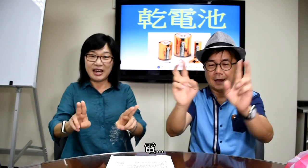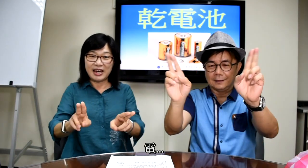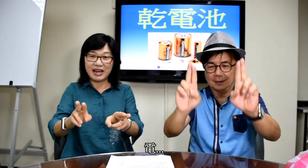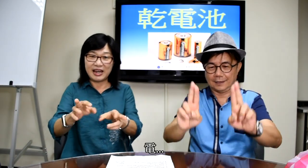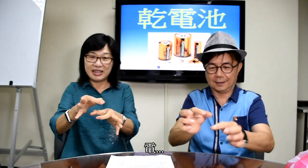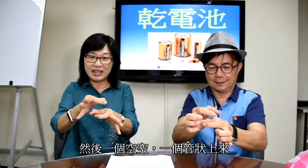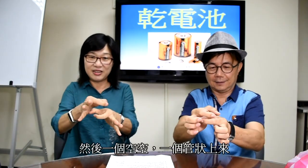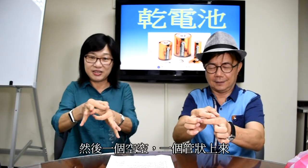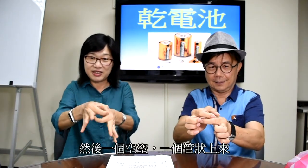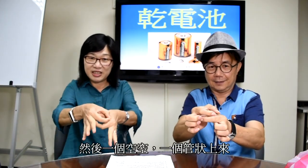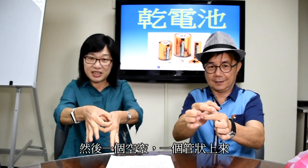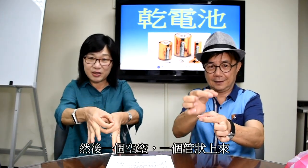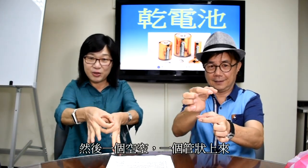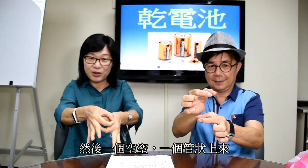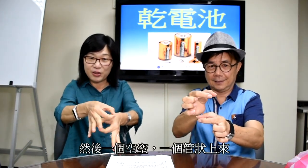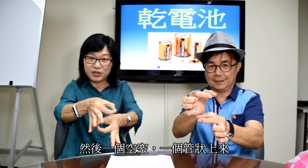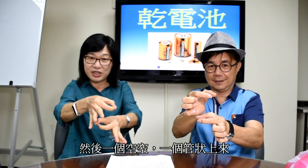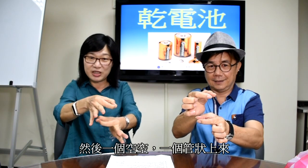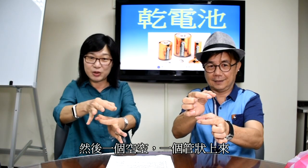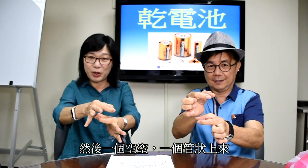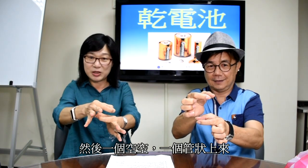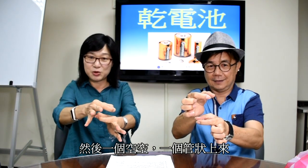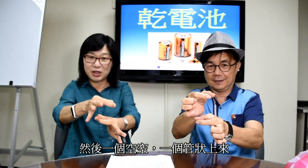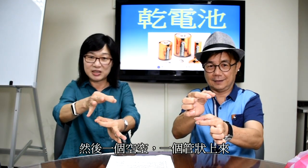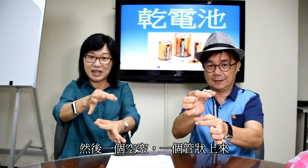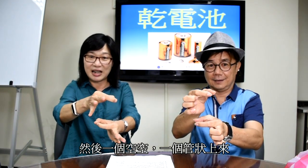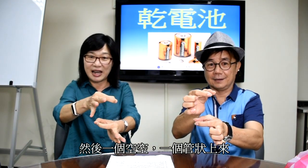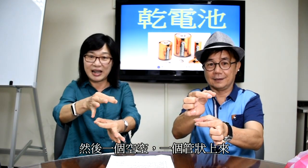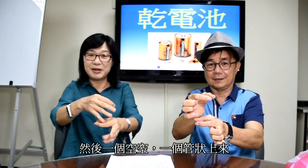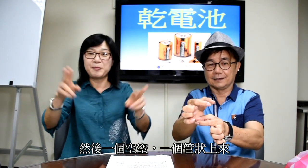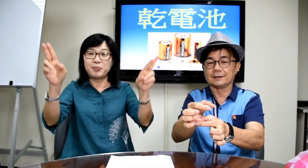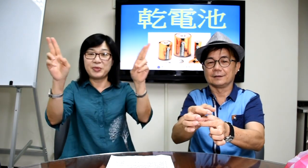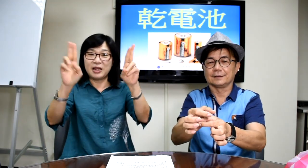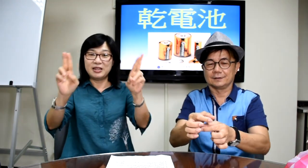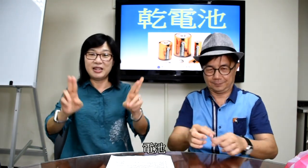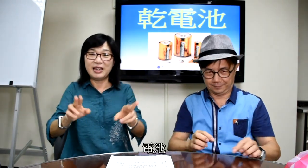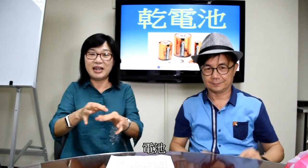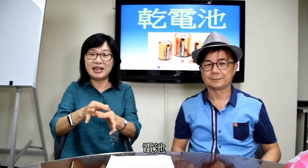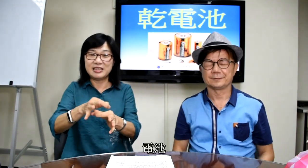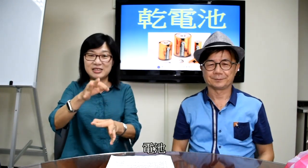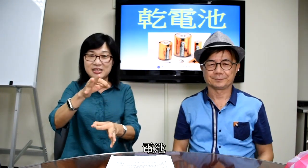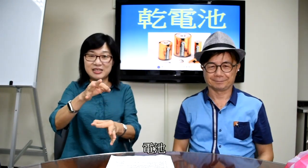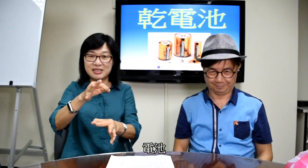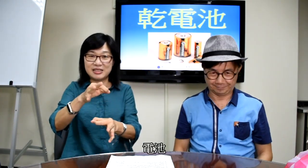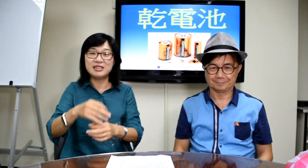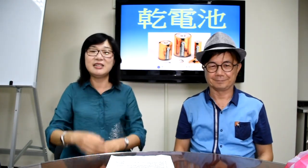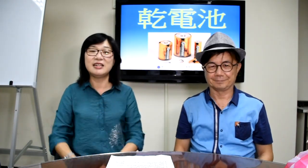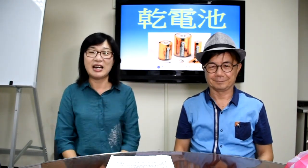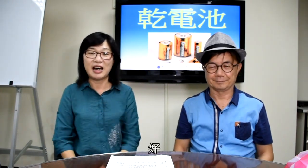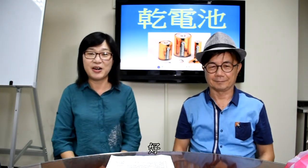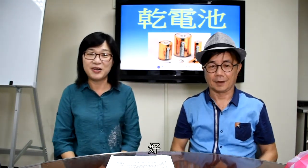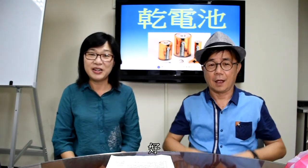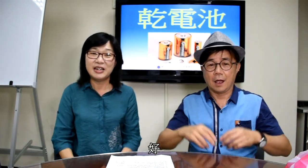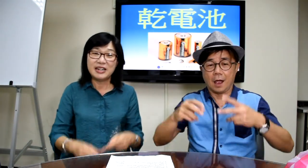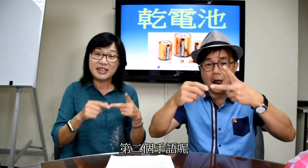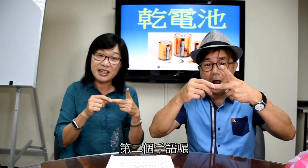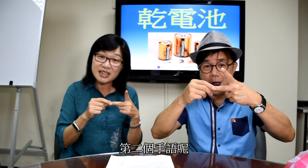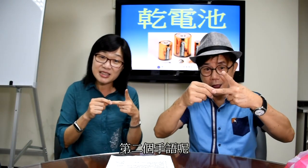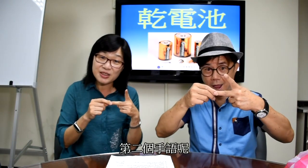电，然后一个空空，一个管状上来，电池，好，第二个手语